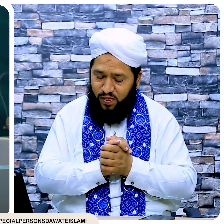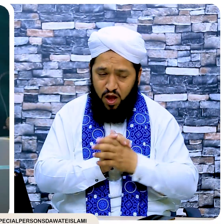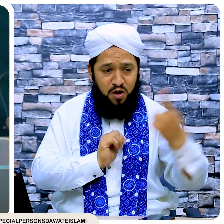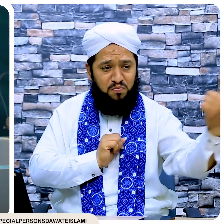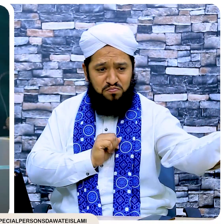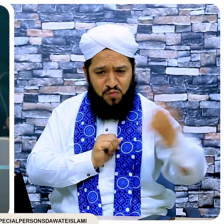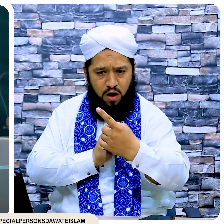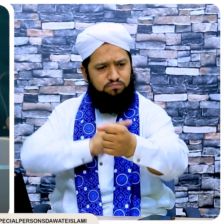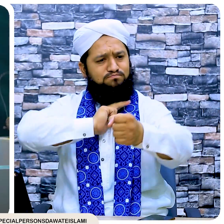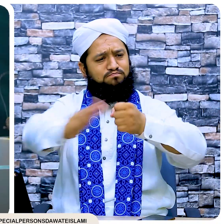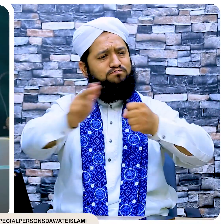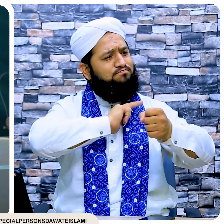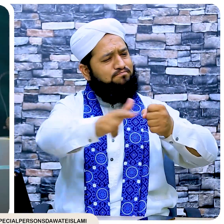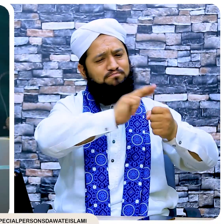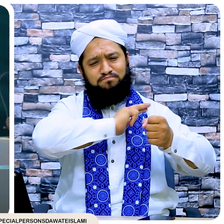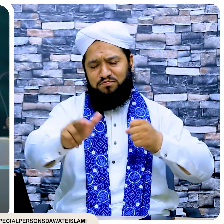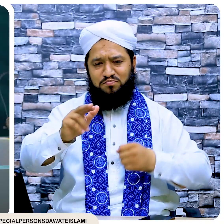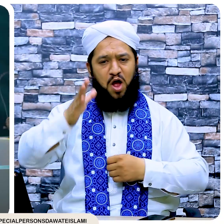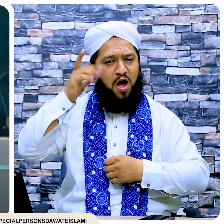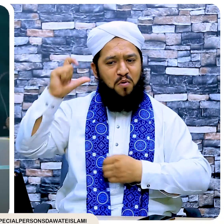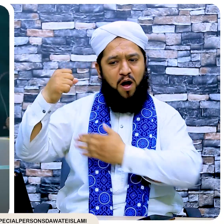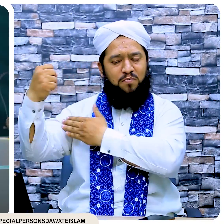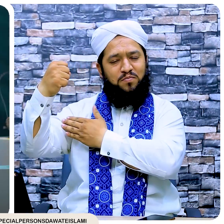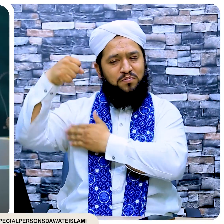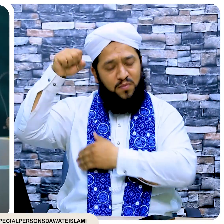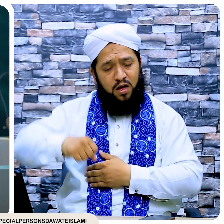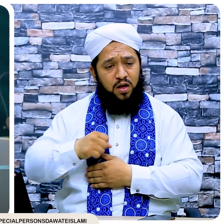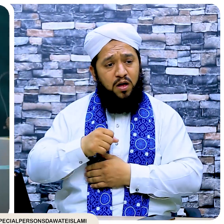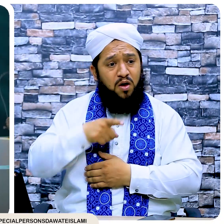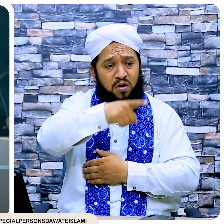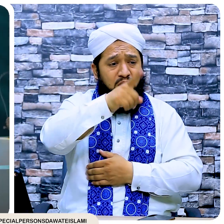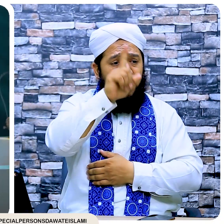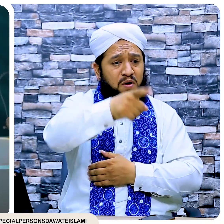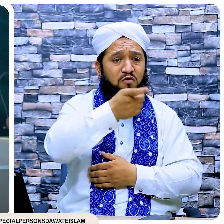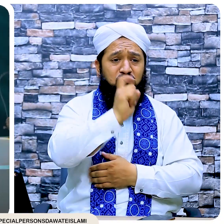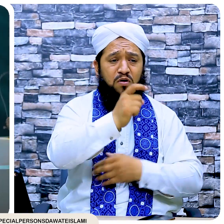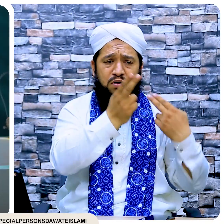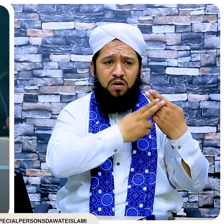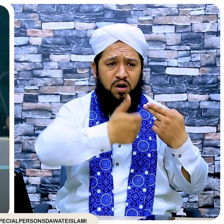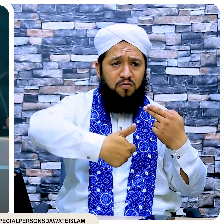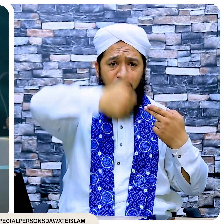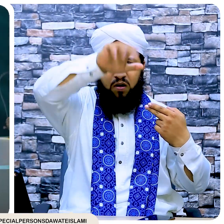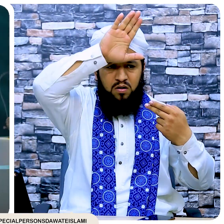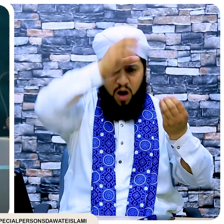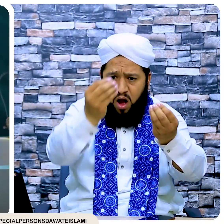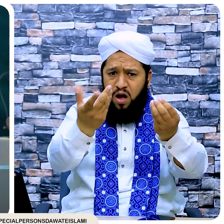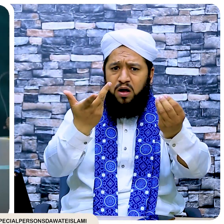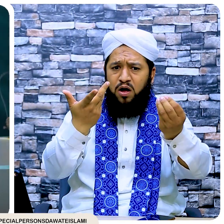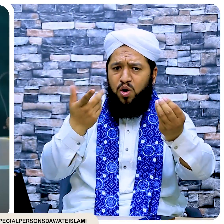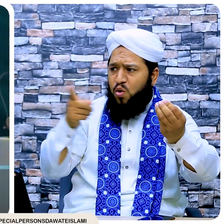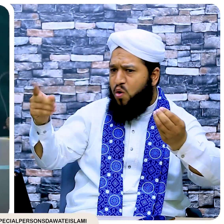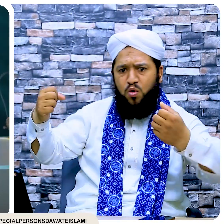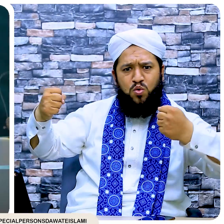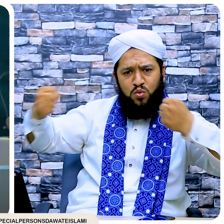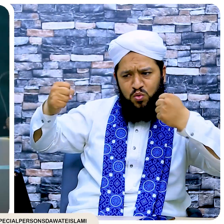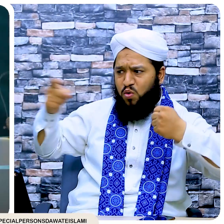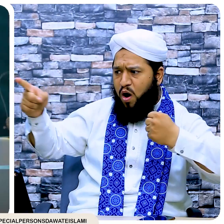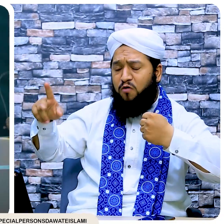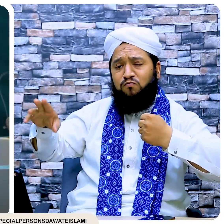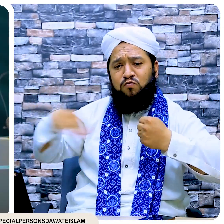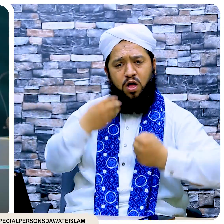میں سے جو سامنے آتا اس کا کام تمام ہو جاتا۔ یہ حالت دیکھ کر عمر بن الحجاج چلایا کہ اے لوگو، تمہارے سامنے وہ بہادر ہیں